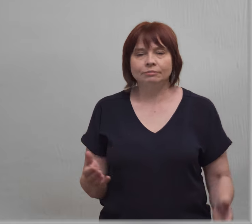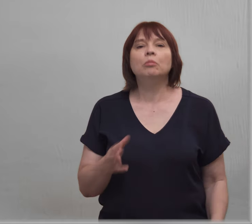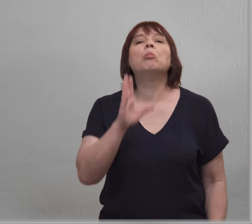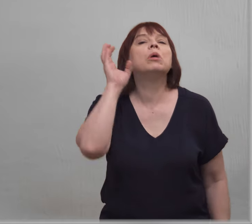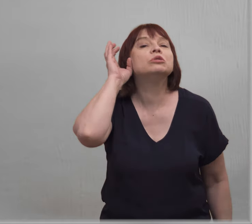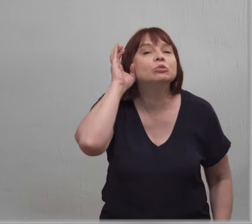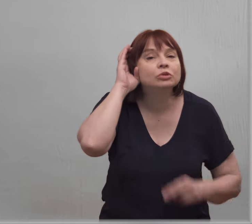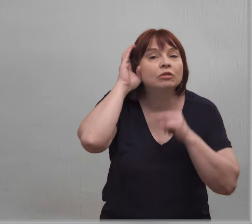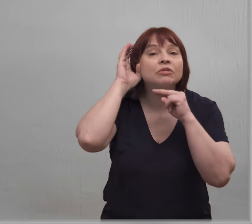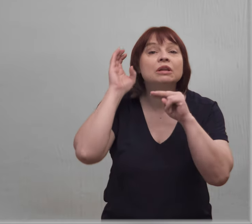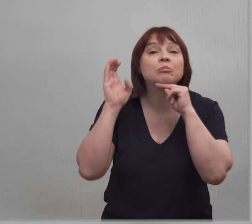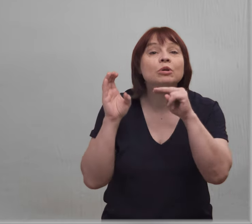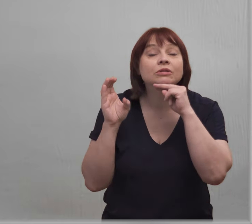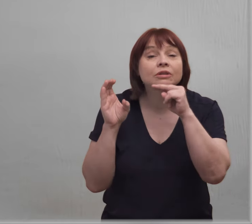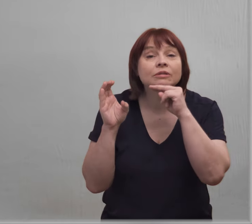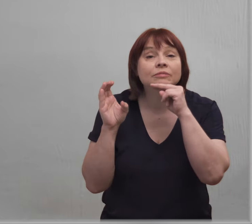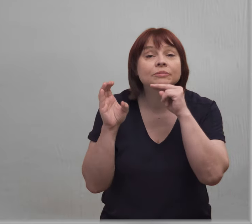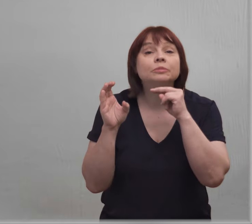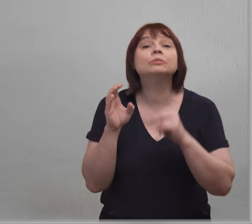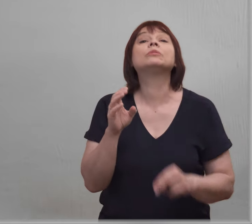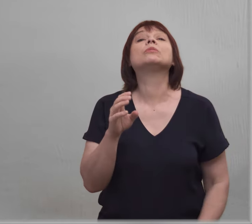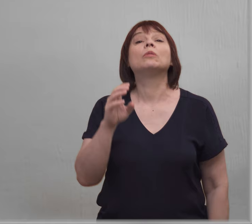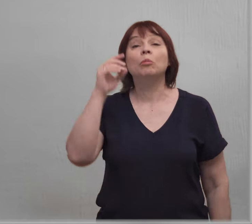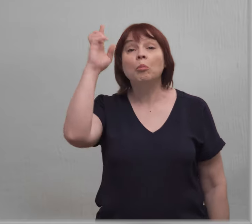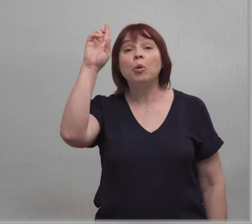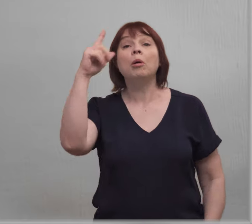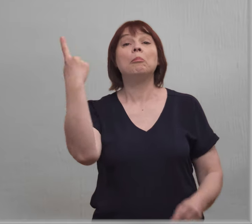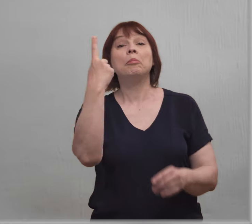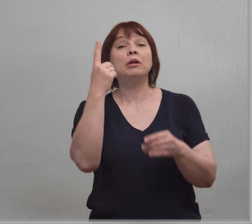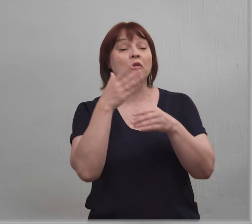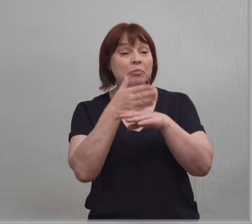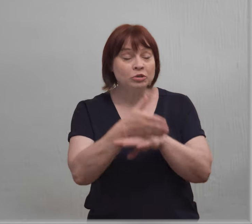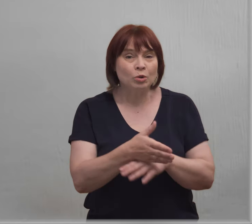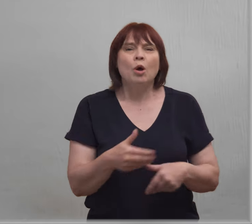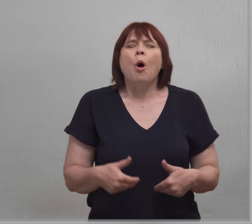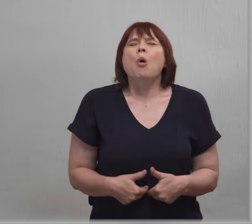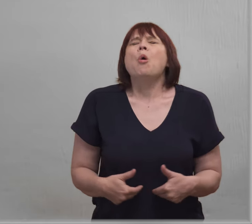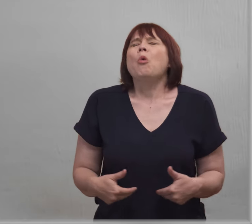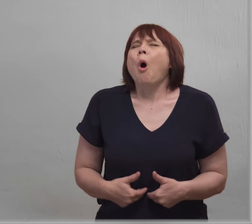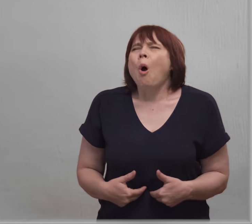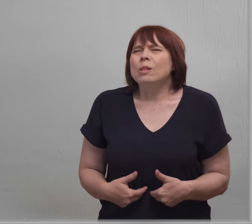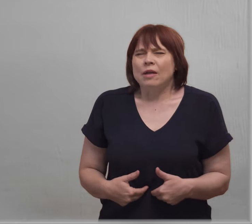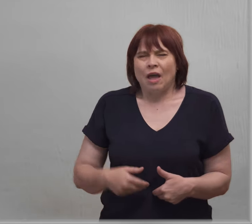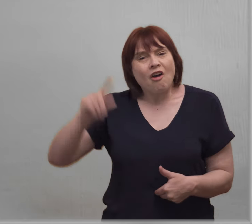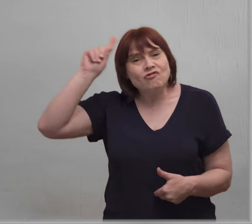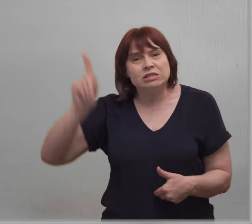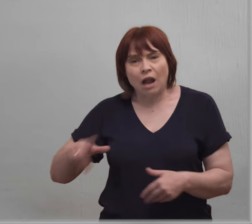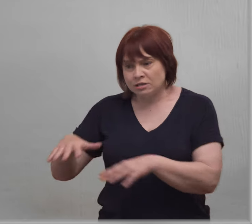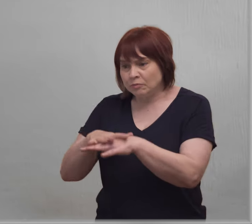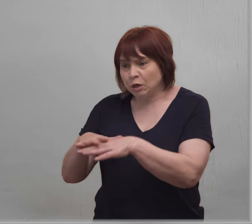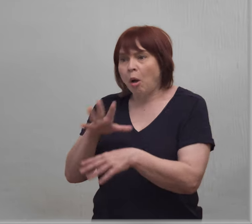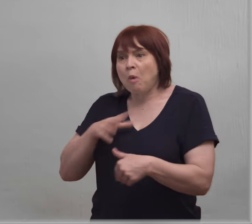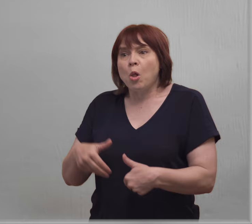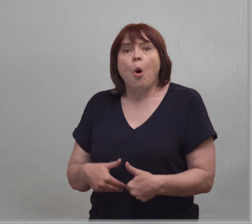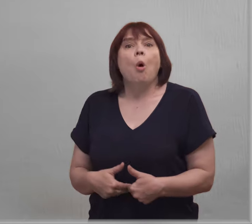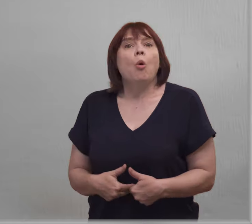Услышьте той язычницы, которой первой пришел Господь. Во время голода в Израиле он не пришел к израильтянам.